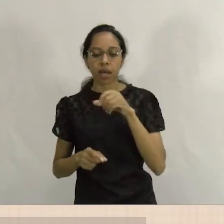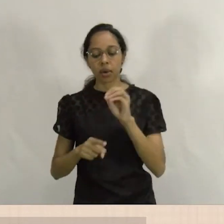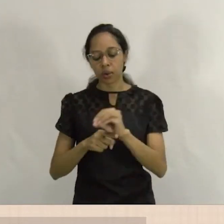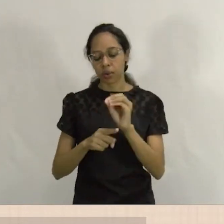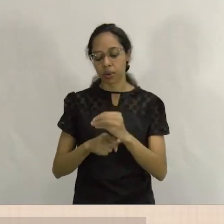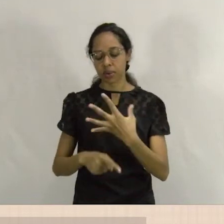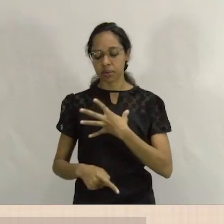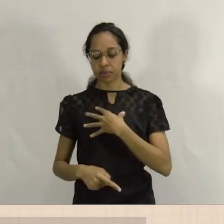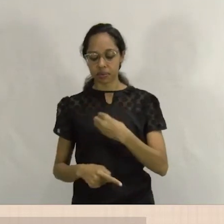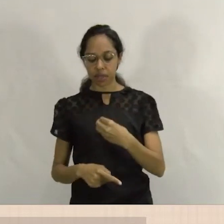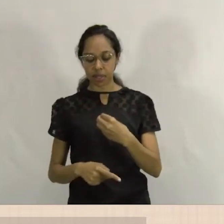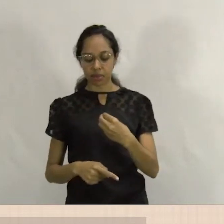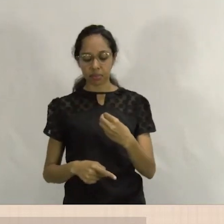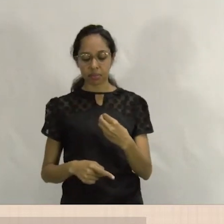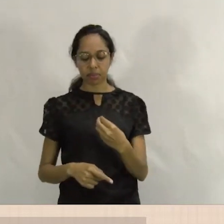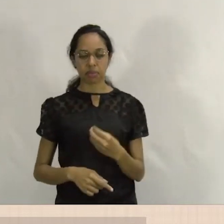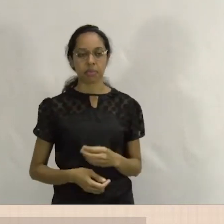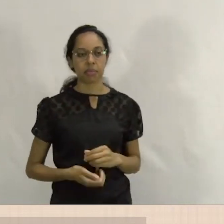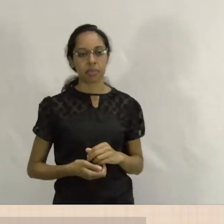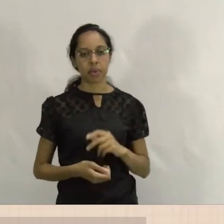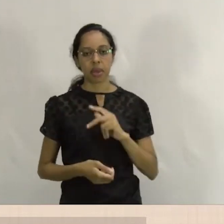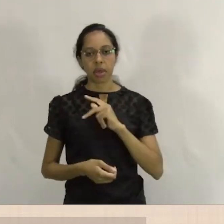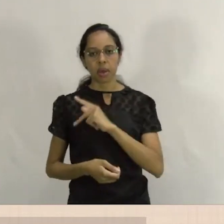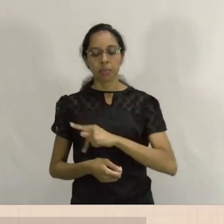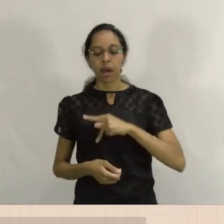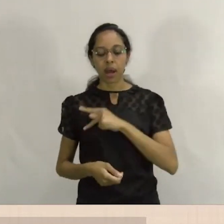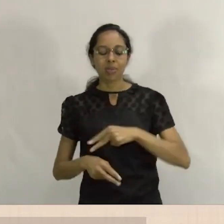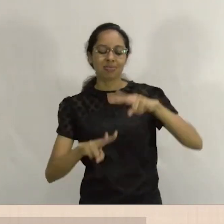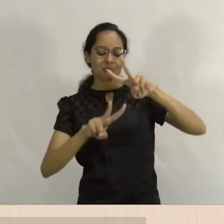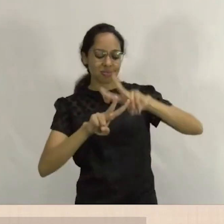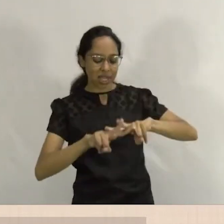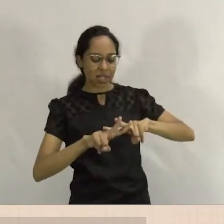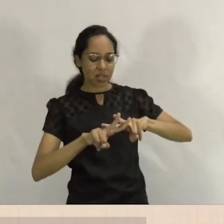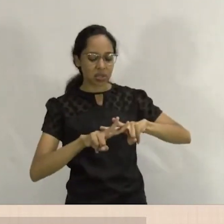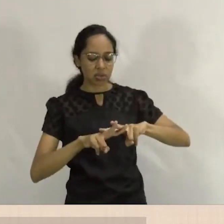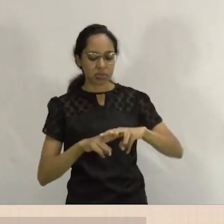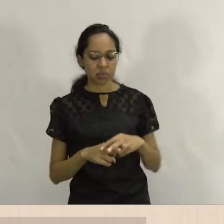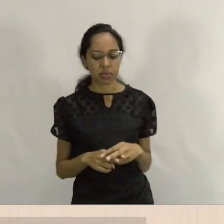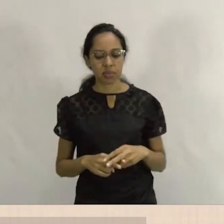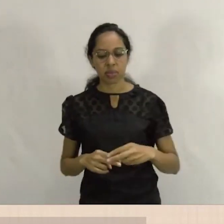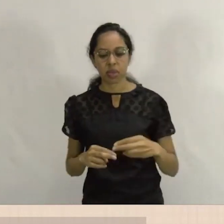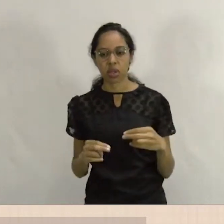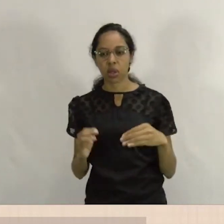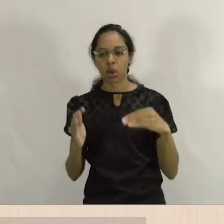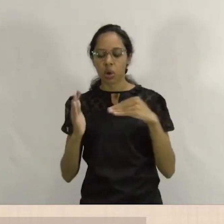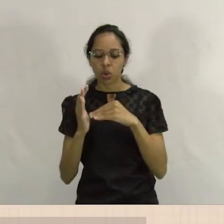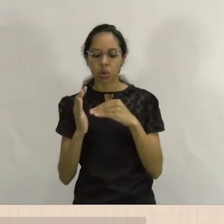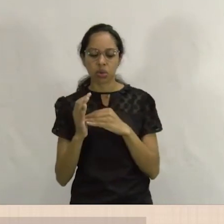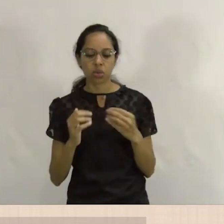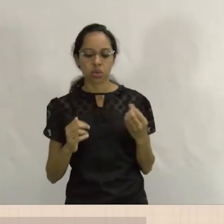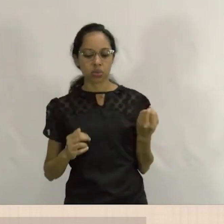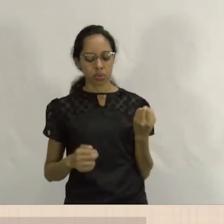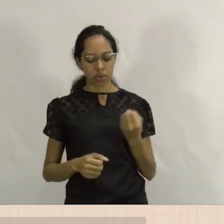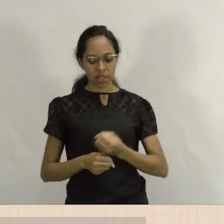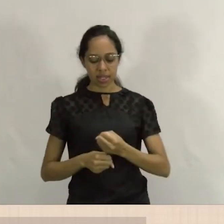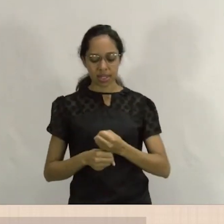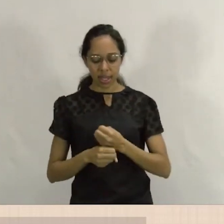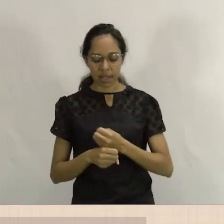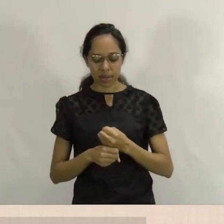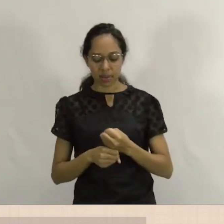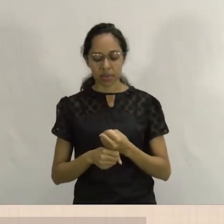do seu ministério, últimos anos, na sua prisão, né? Ele queria mandar alguém de